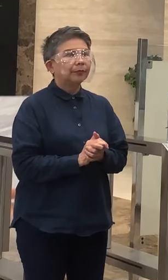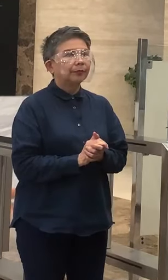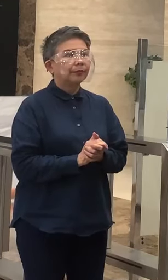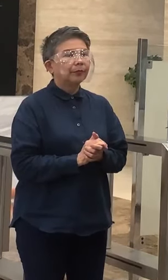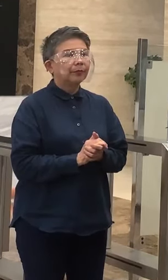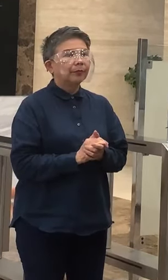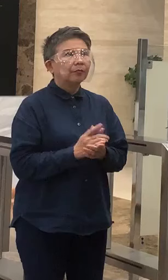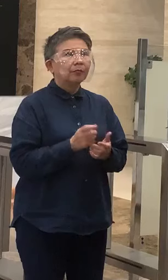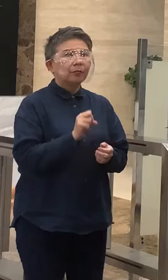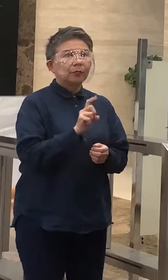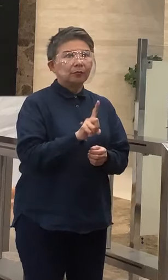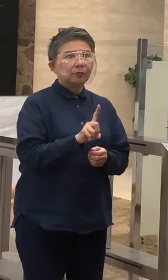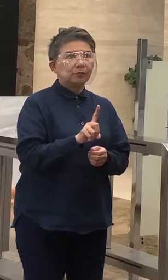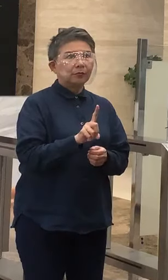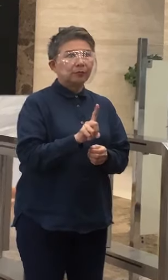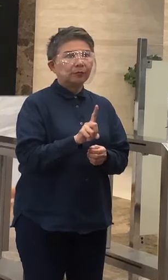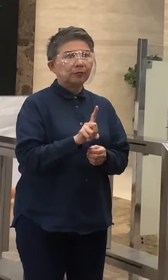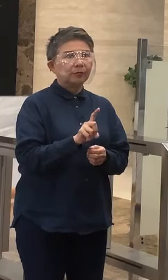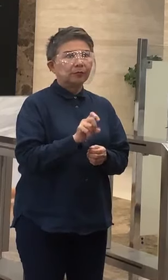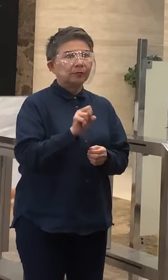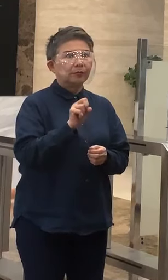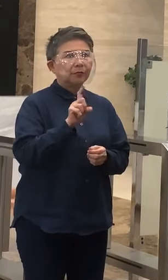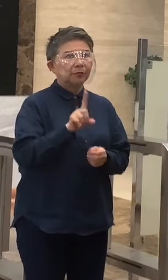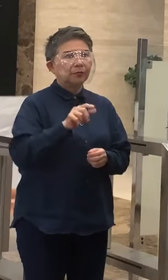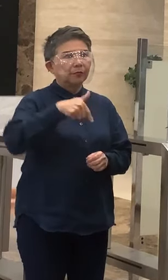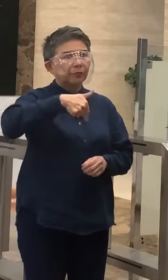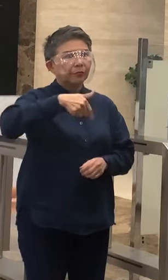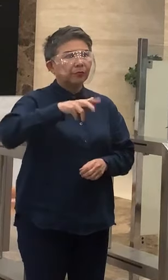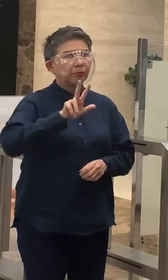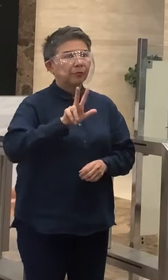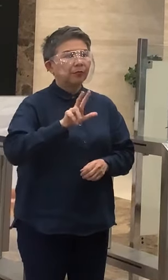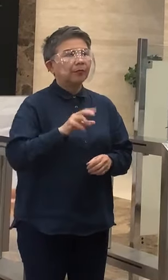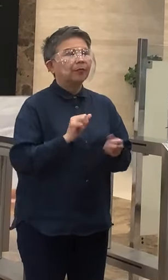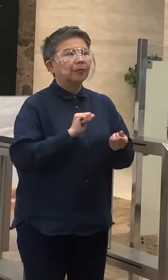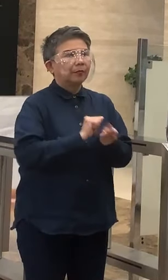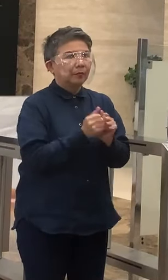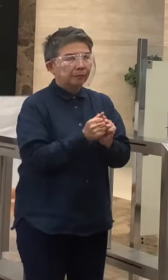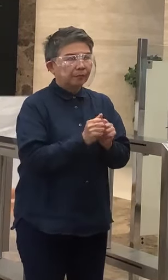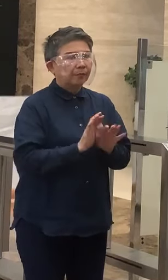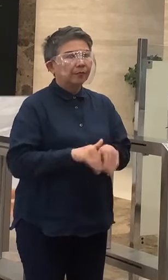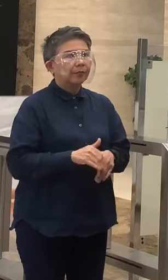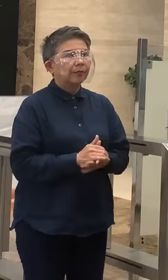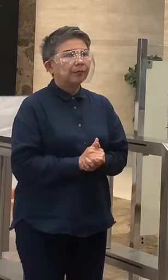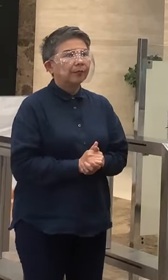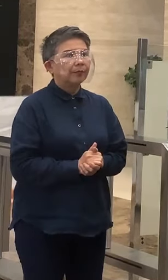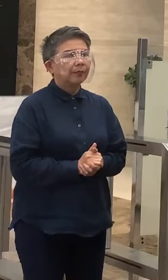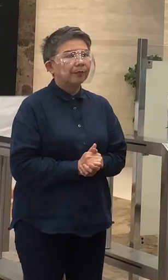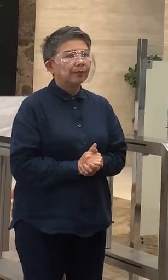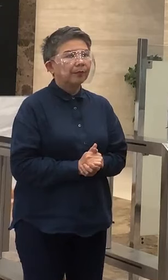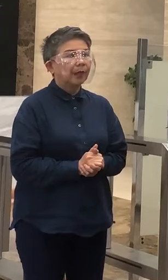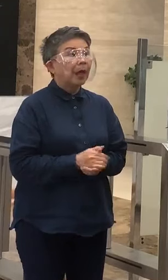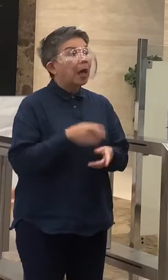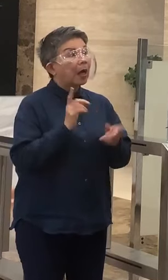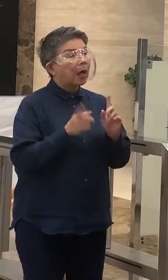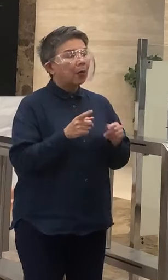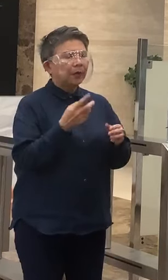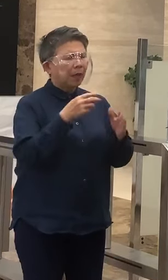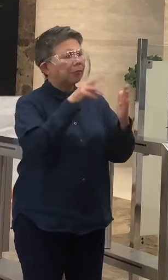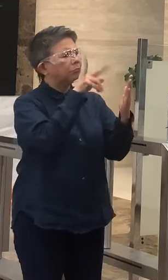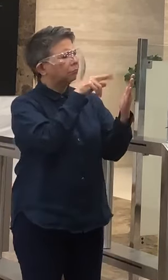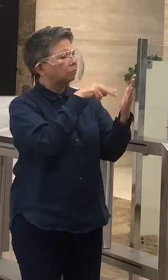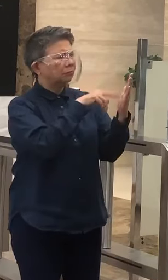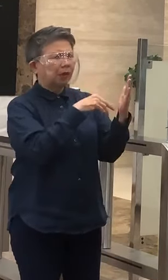2pada 1173 kasus apabila dilihat